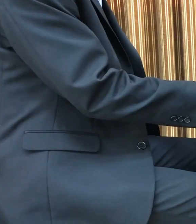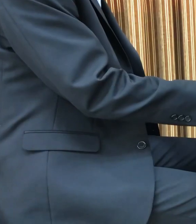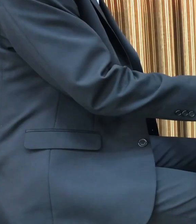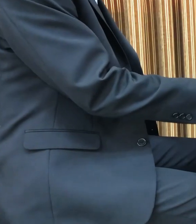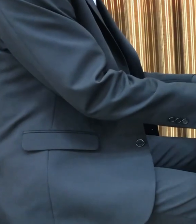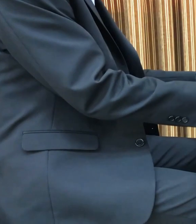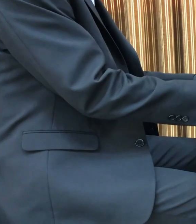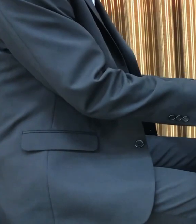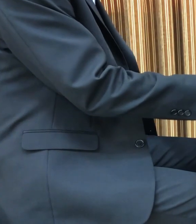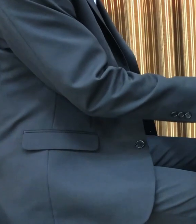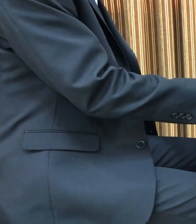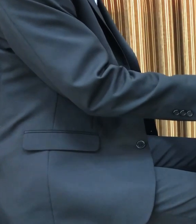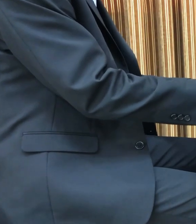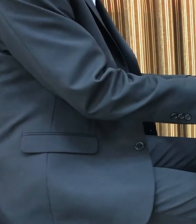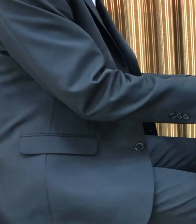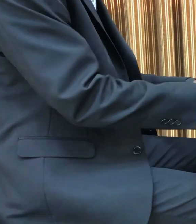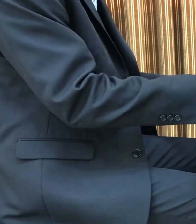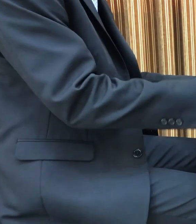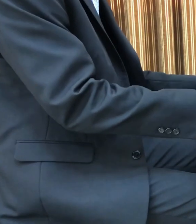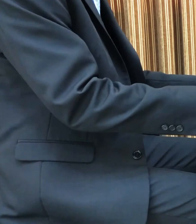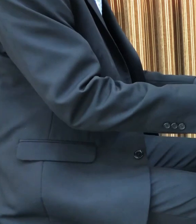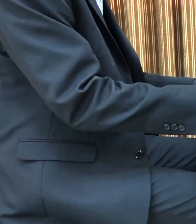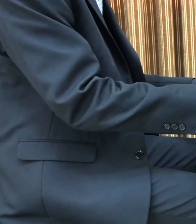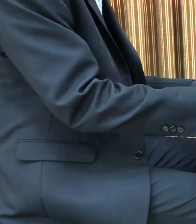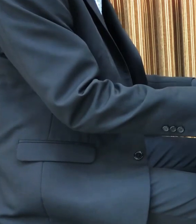y i